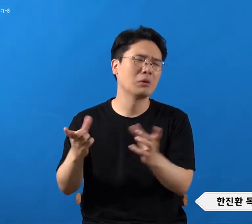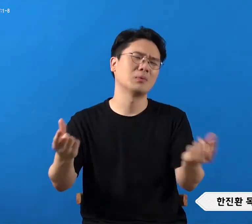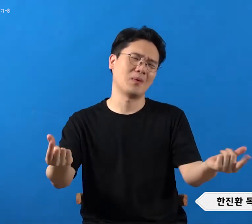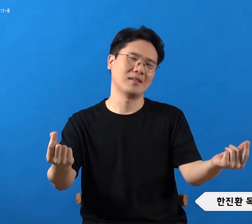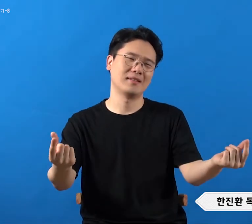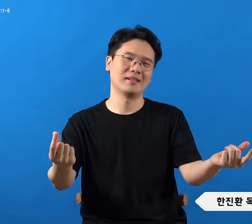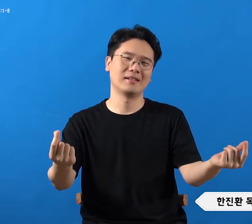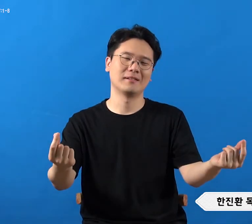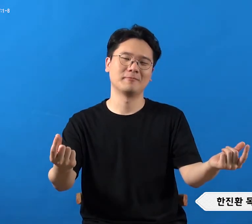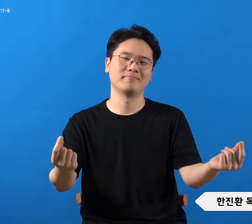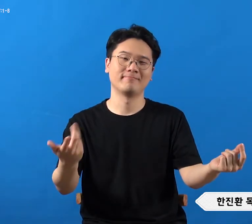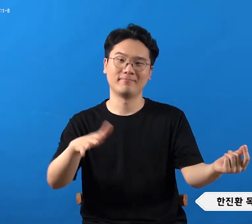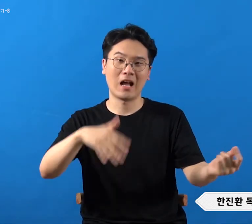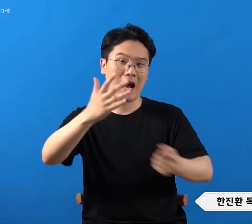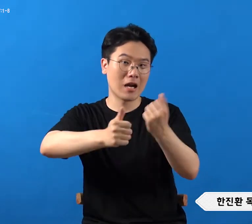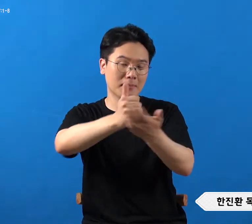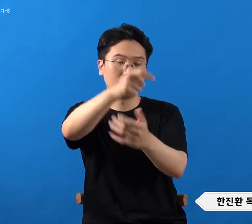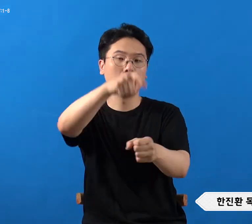300명만 남은 것입니다.